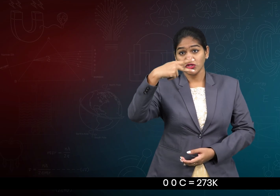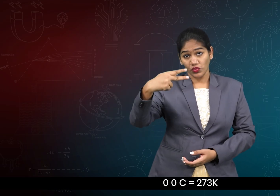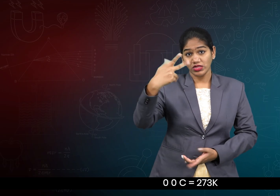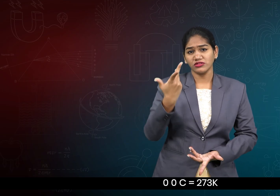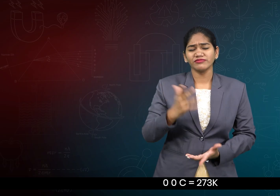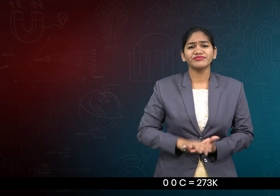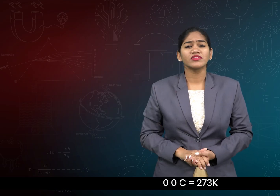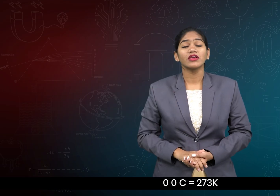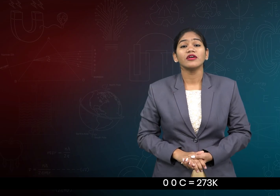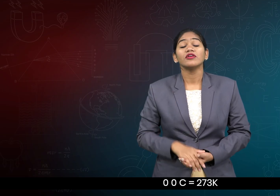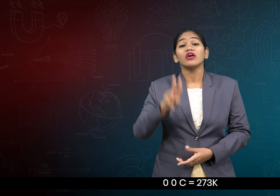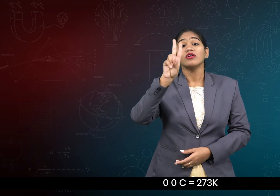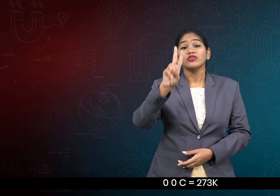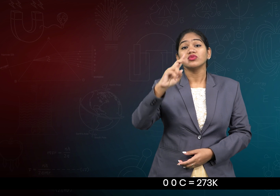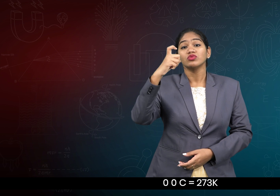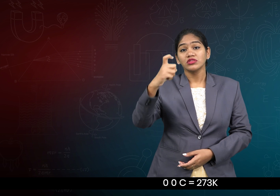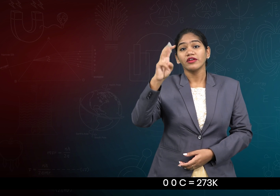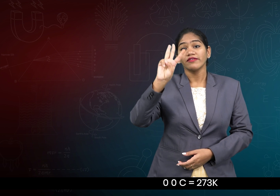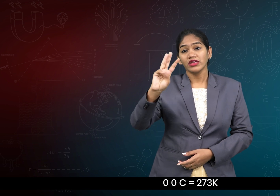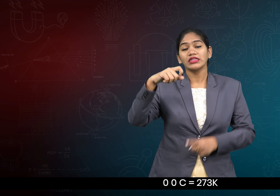ஈடு 273 K.